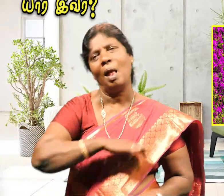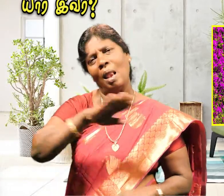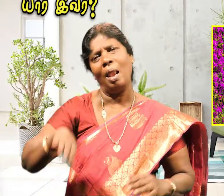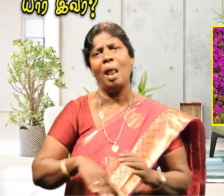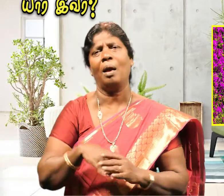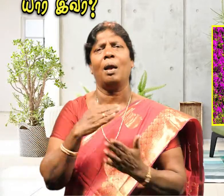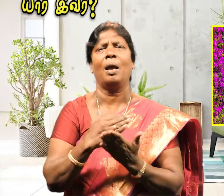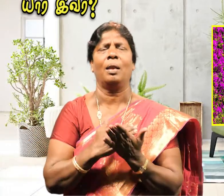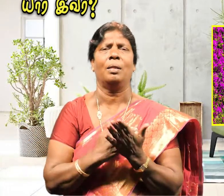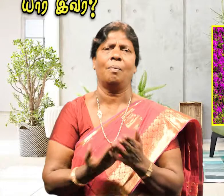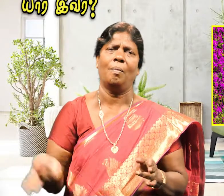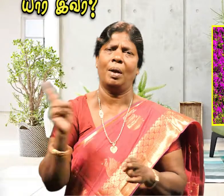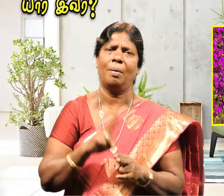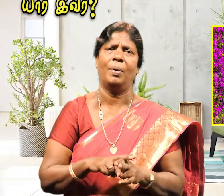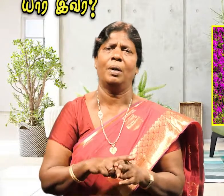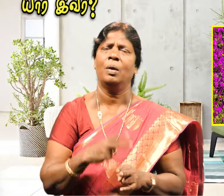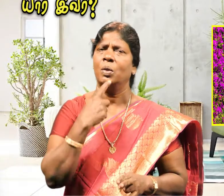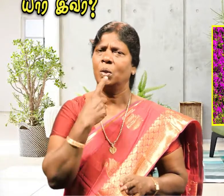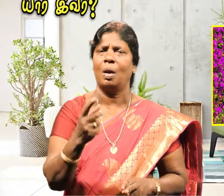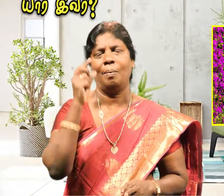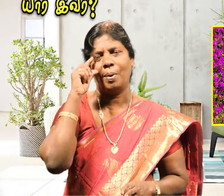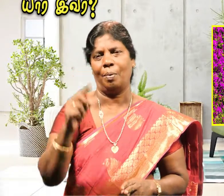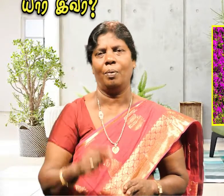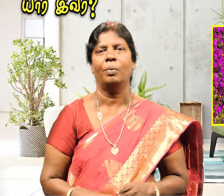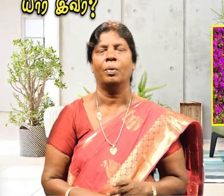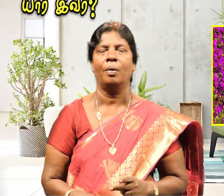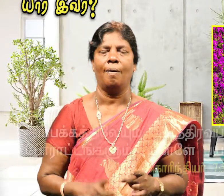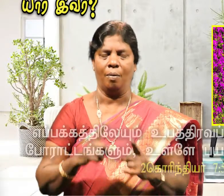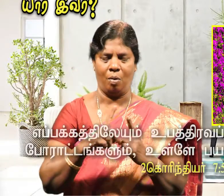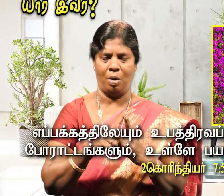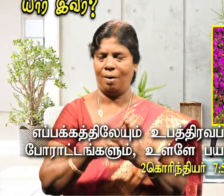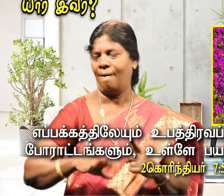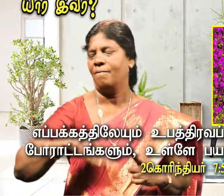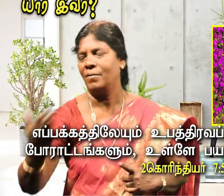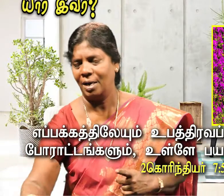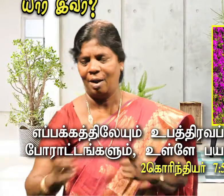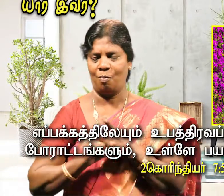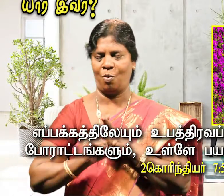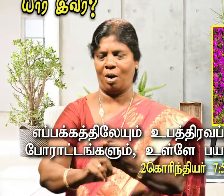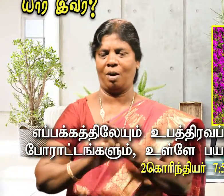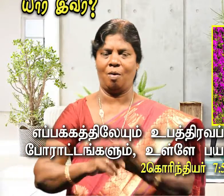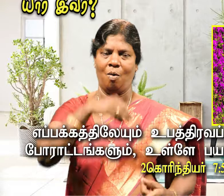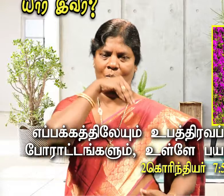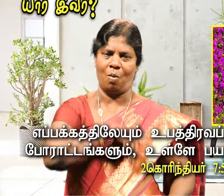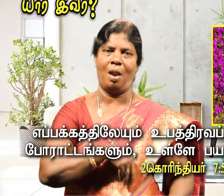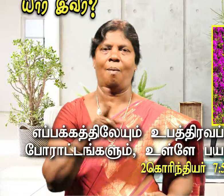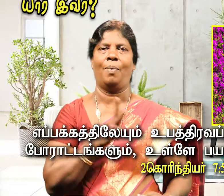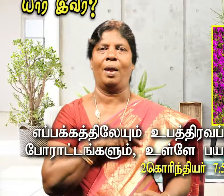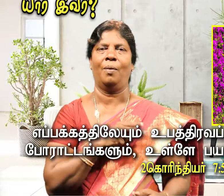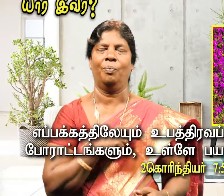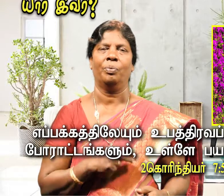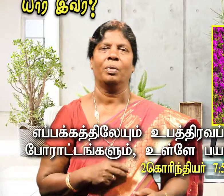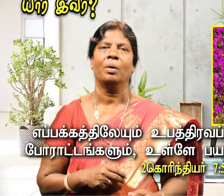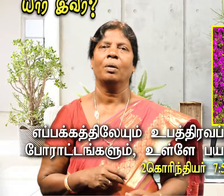எல்லா காரியங்களையும் மறுபடியும் சொல்லி பாருங்கள். வெளியிலே போராட்டங்கள்,